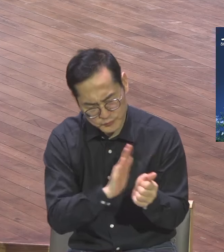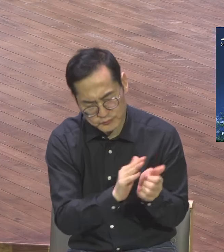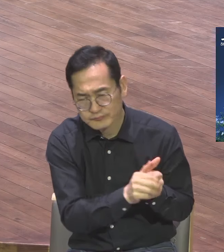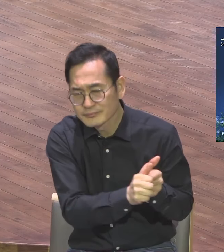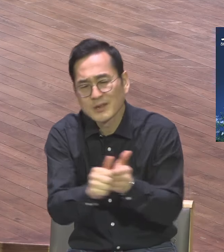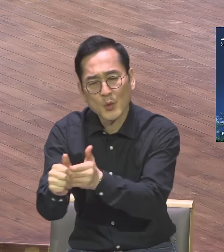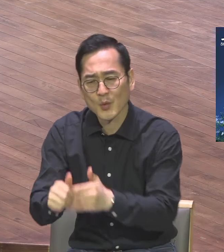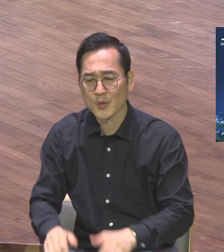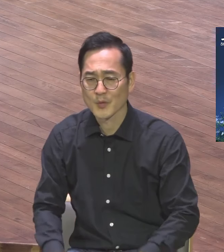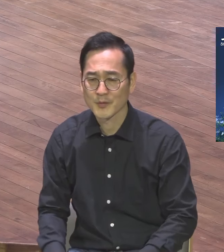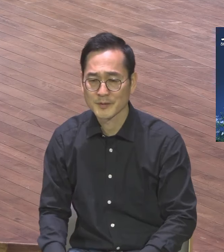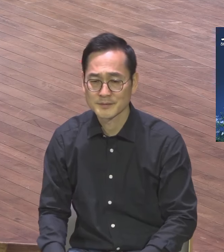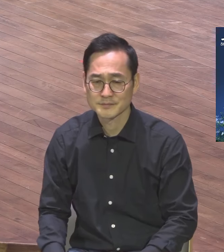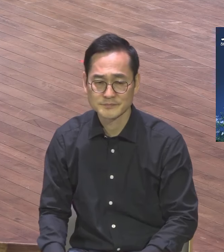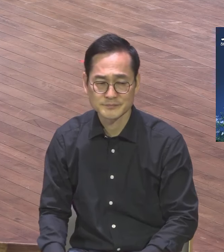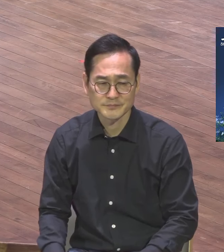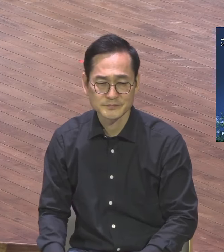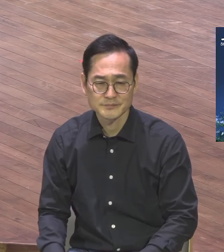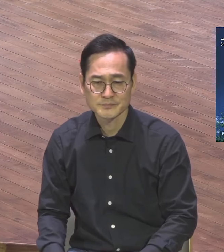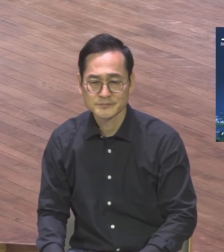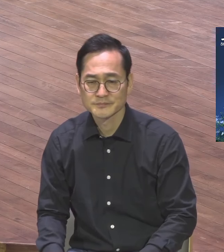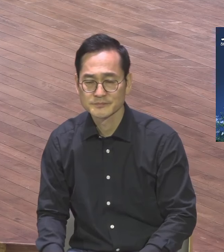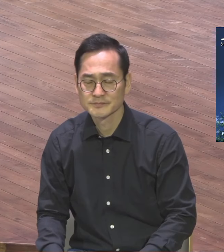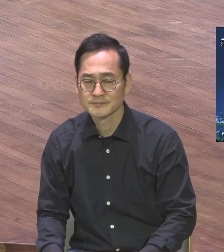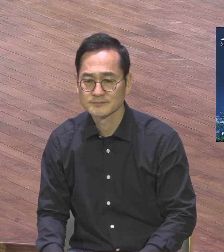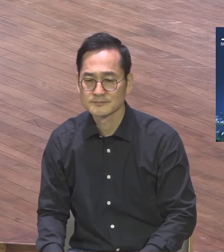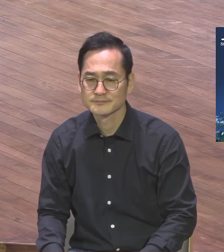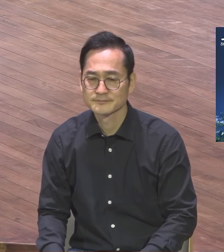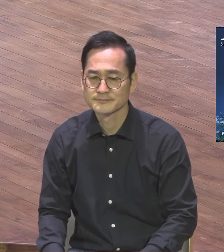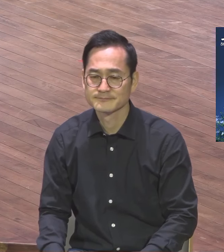아주 실감나게 사실적으로